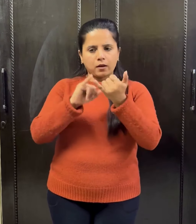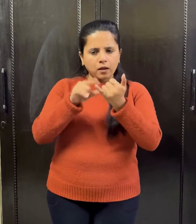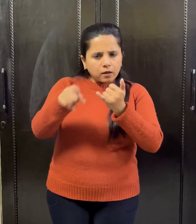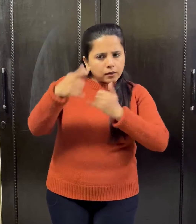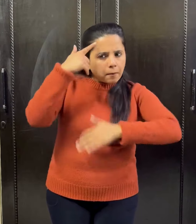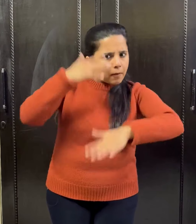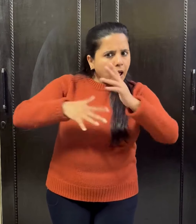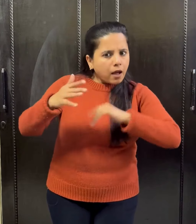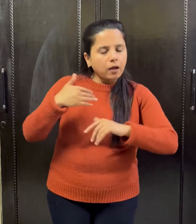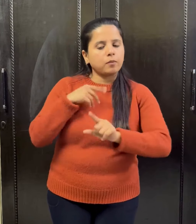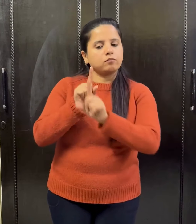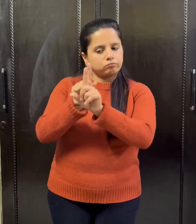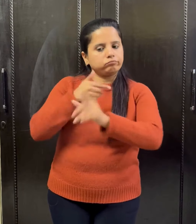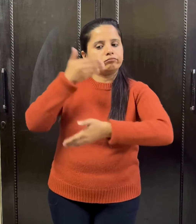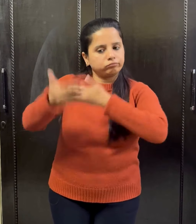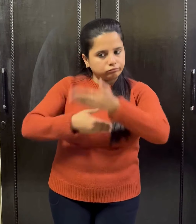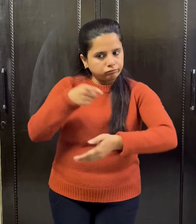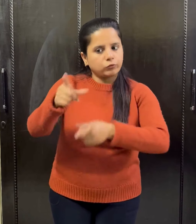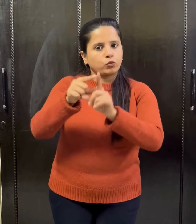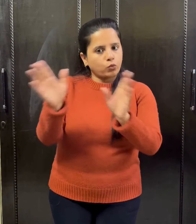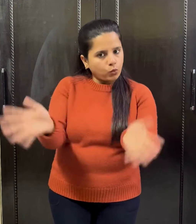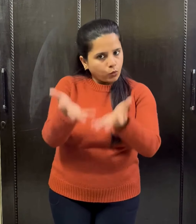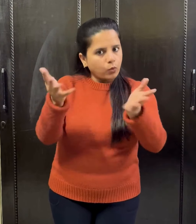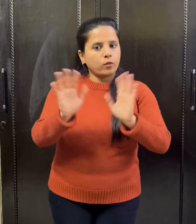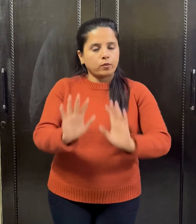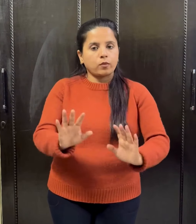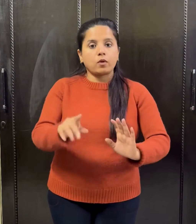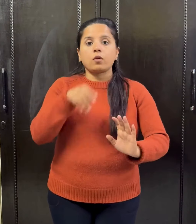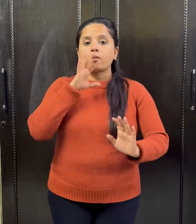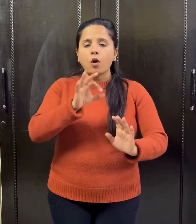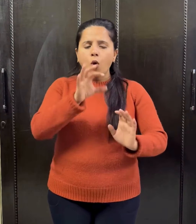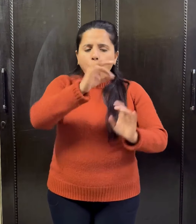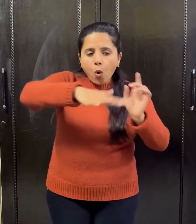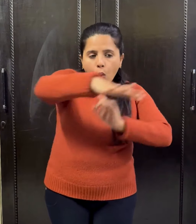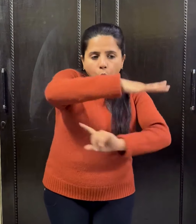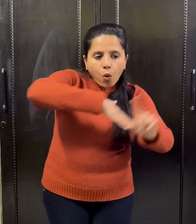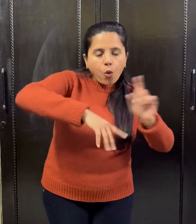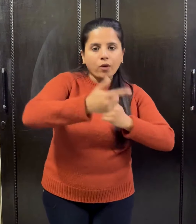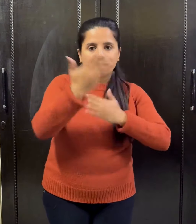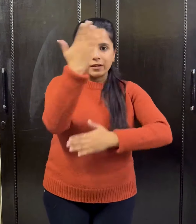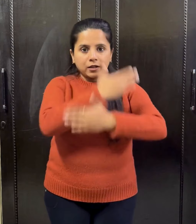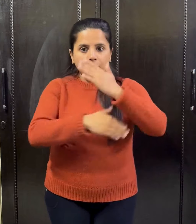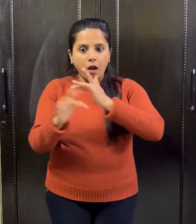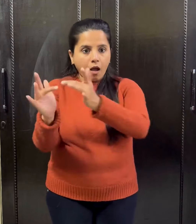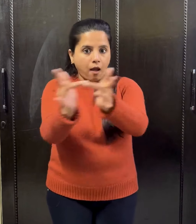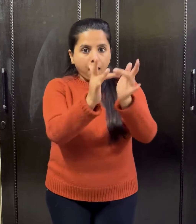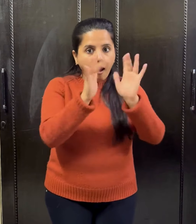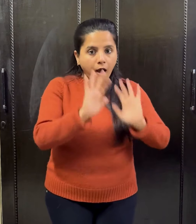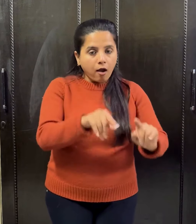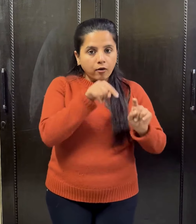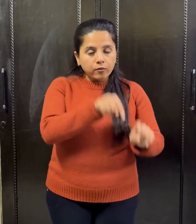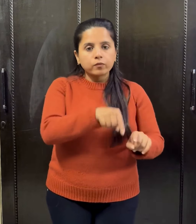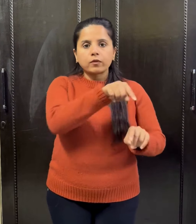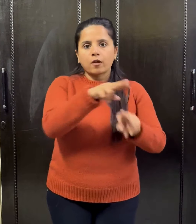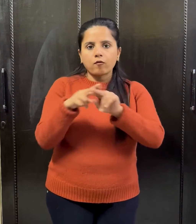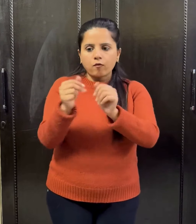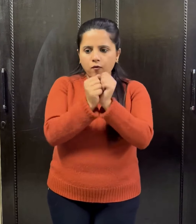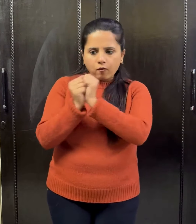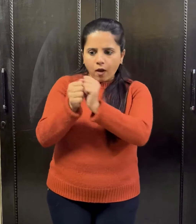हैं। जो ग्रासरूट ऑर्गेनाइजेशंस और डिसेबिलिटी नेटवर्क्स हैं, वो फेलोज के काम को फैसिलिटेट